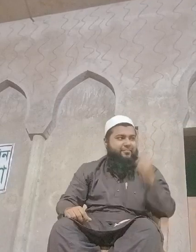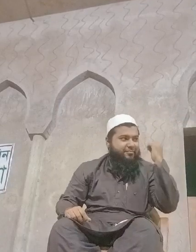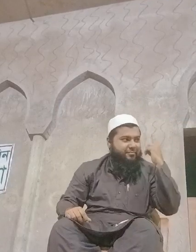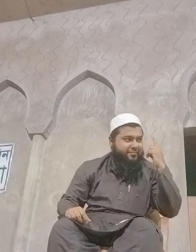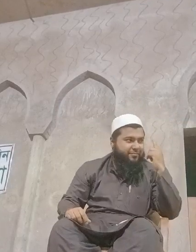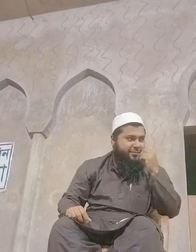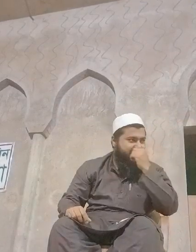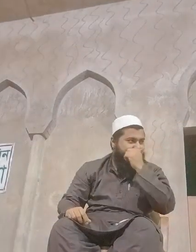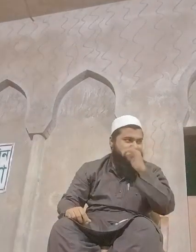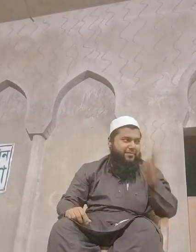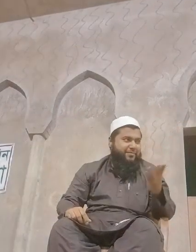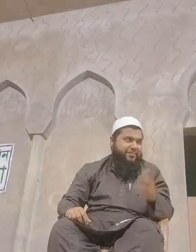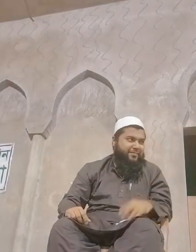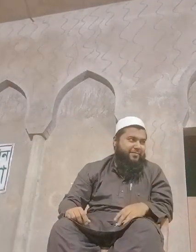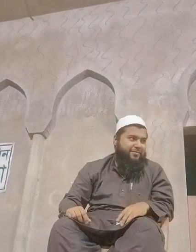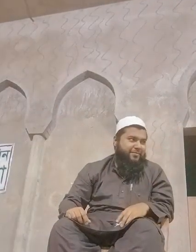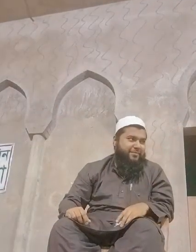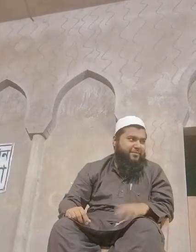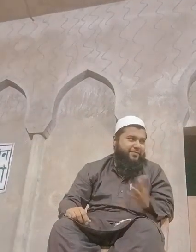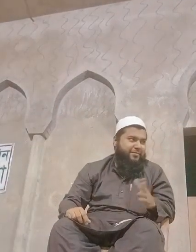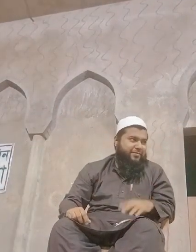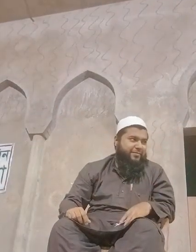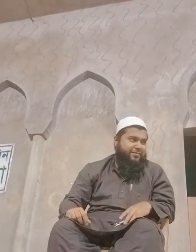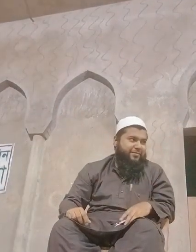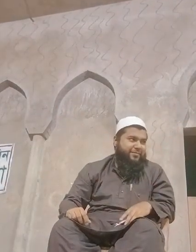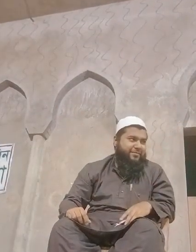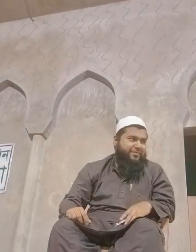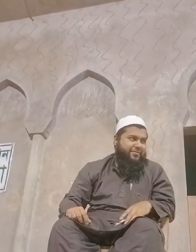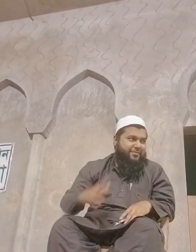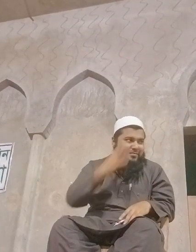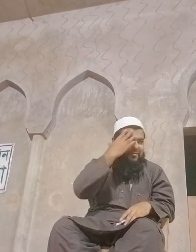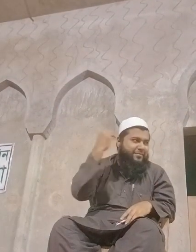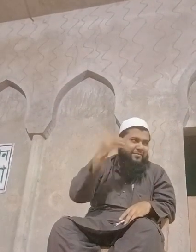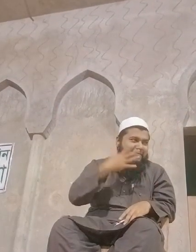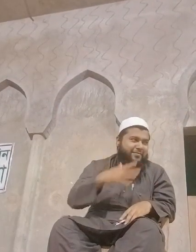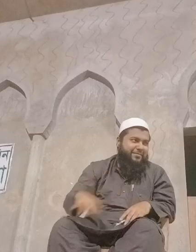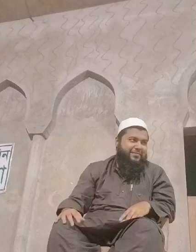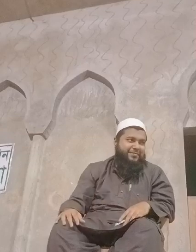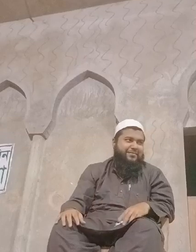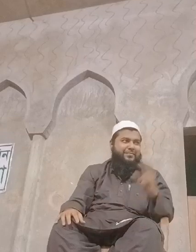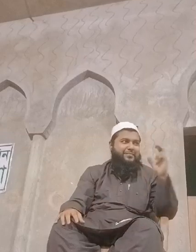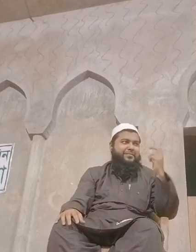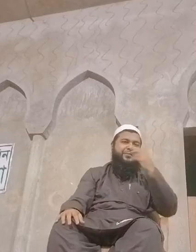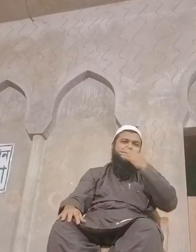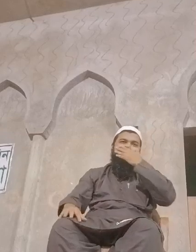বস্তু থাকলে হালত আসবে, ওই হালতকে না দেখে চললে তবে আল্লাহর মদদ হবে।